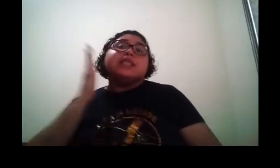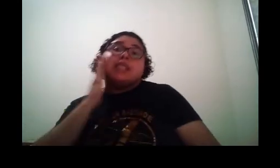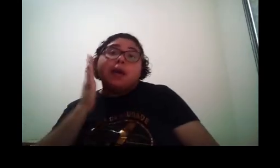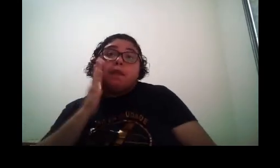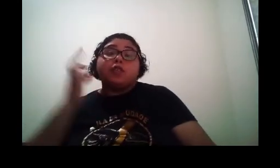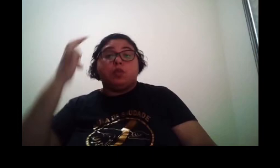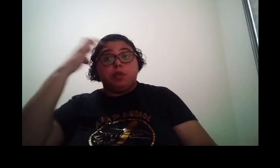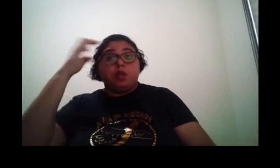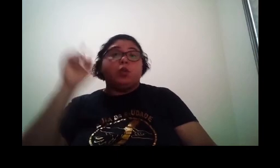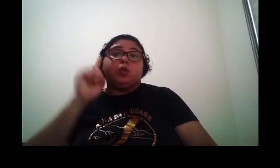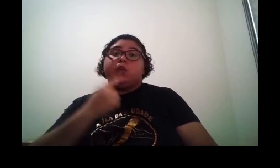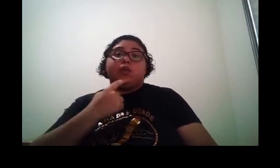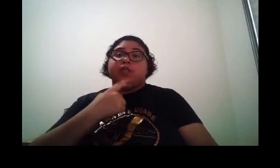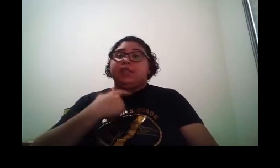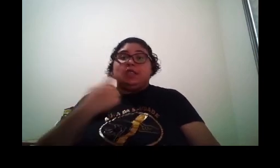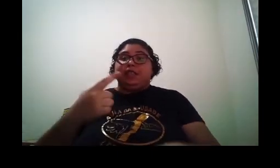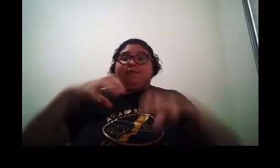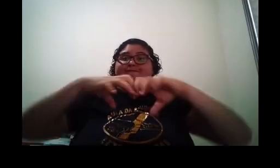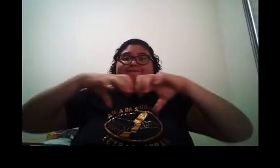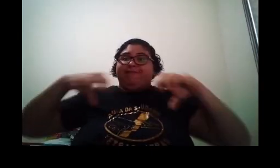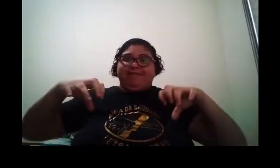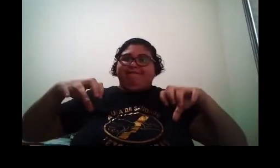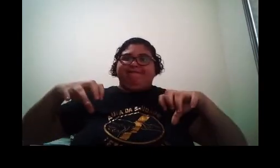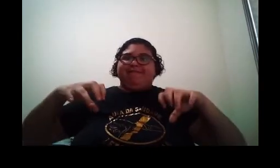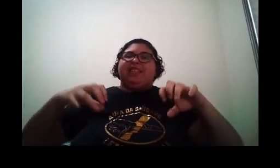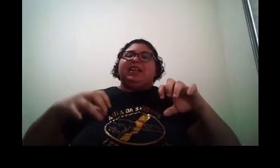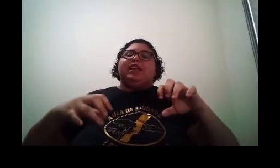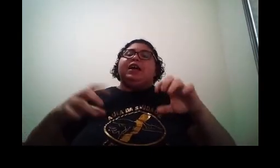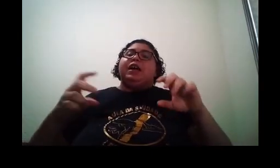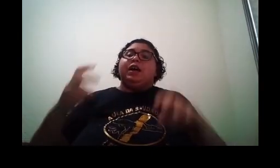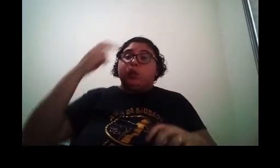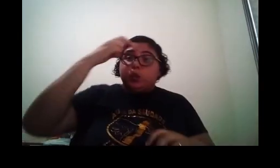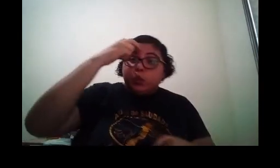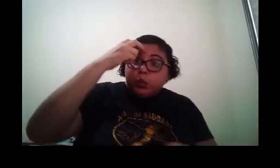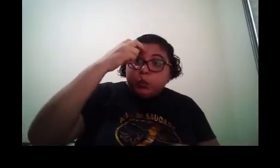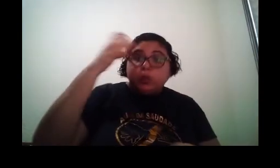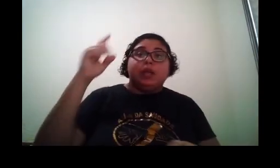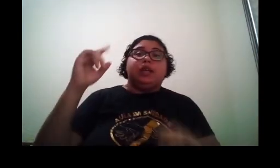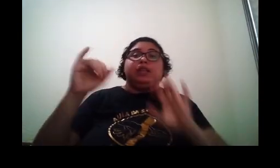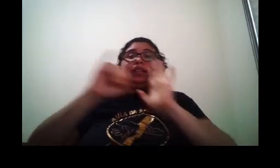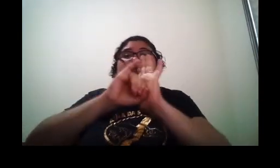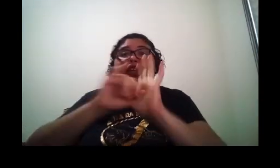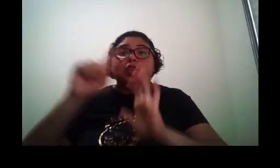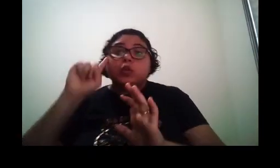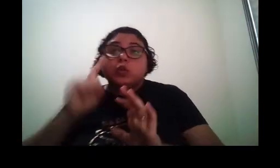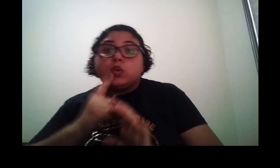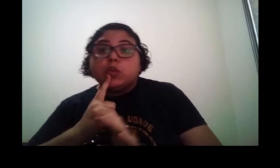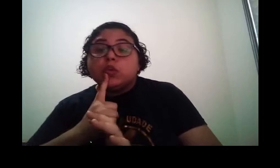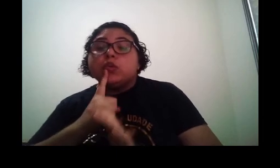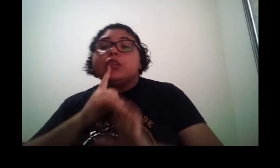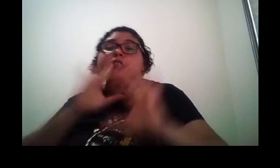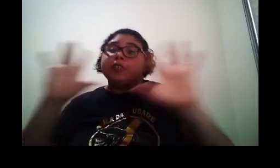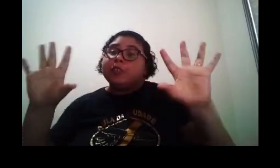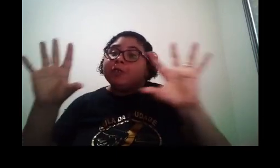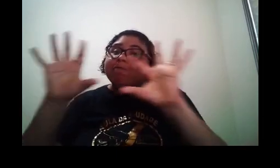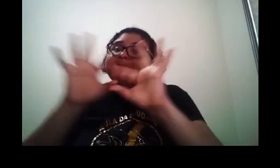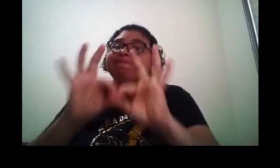né, sobre a identidade e cultura surda, porque não dá para separar, são aspectos tão intimamente relacionados, né, em